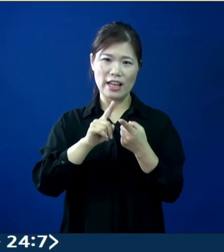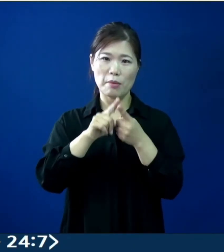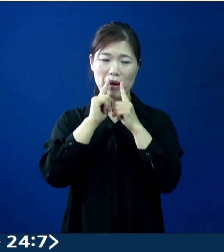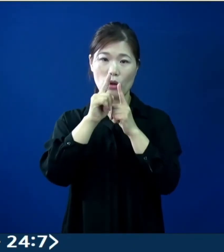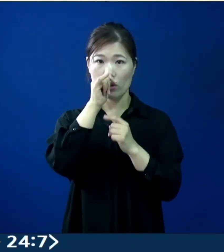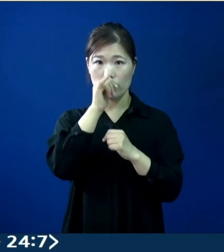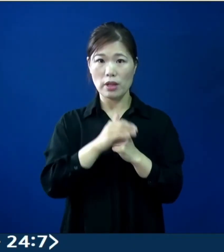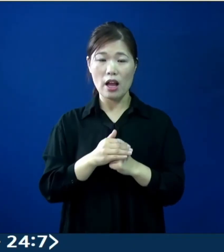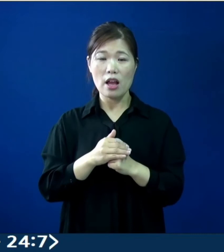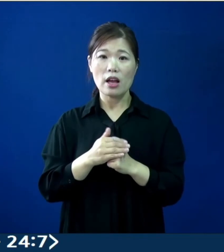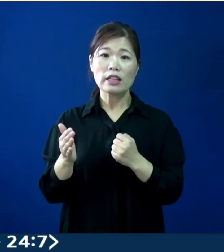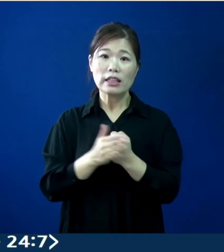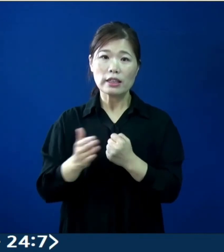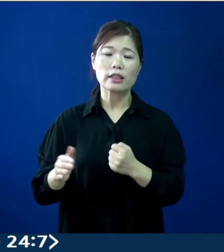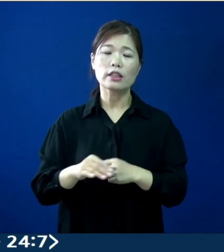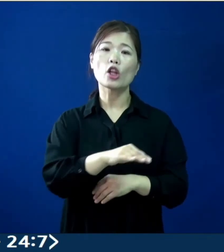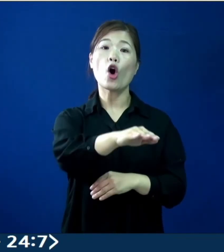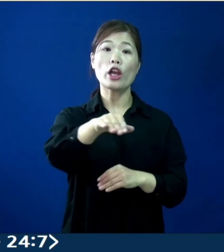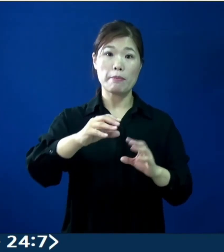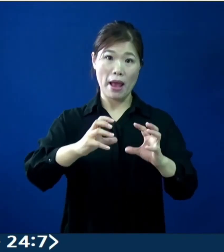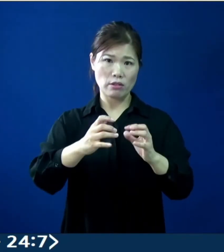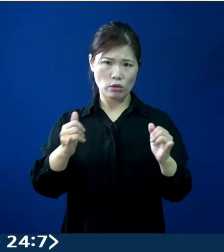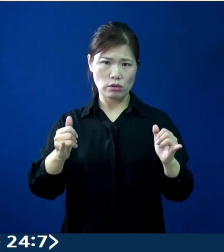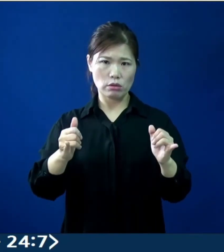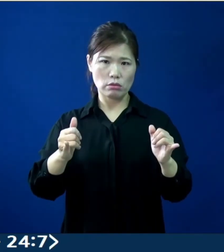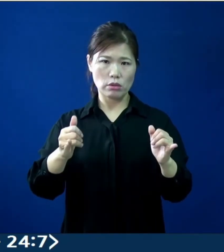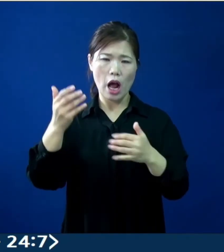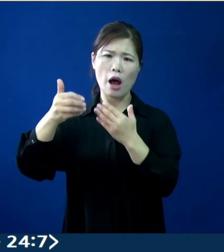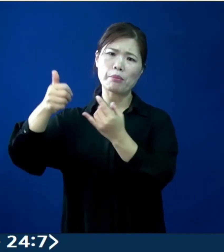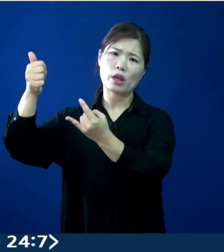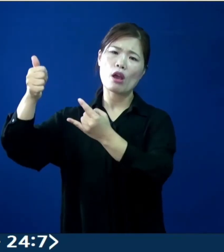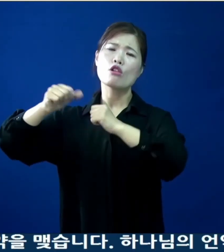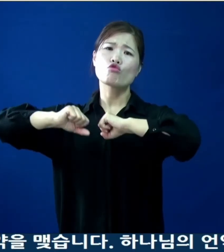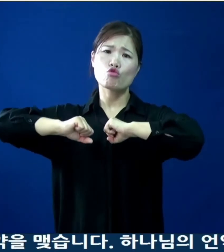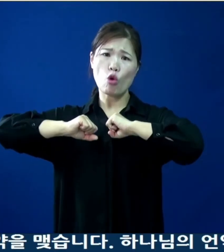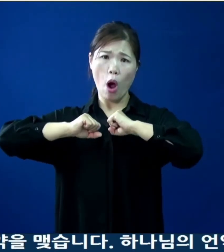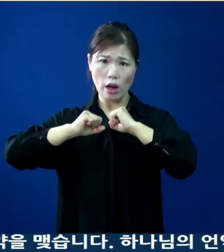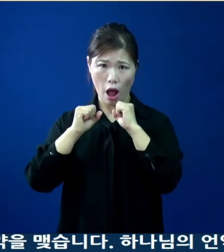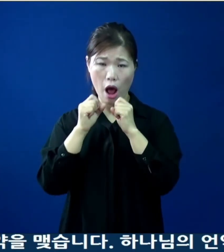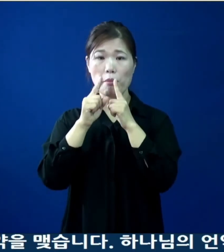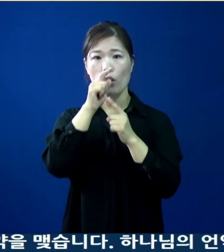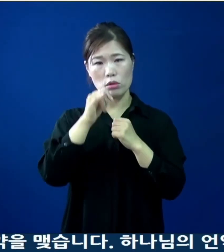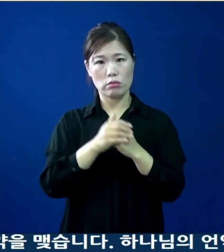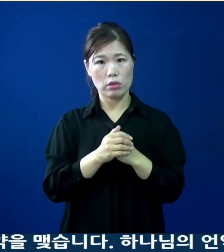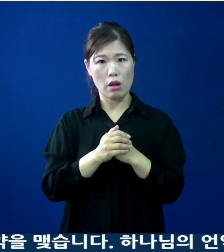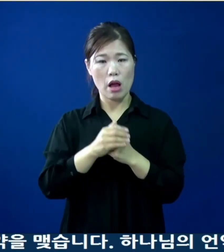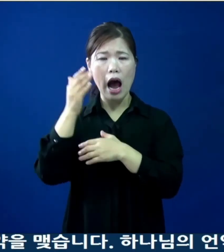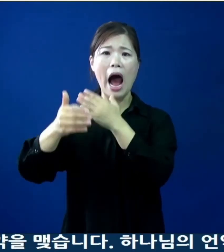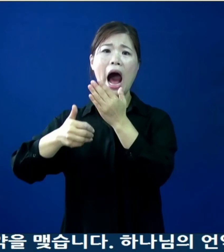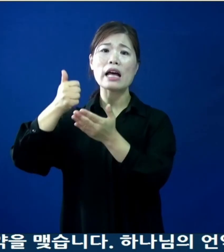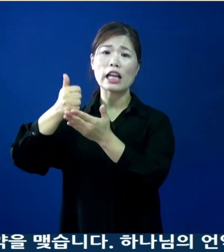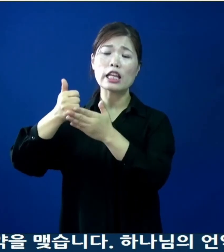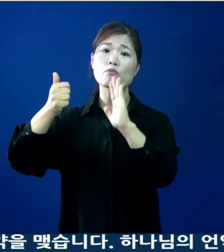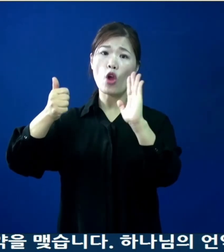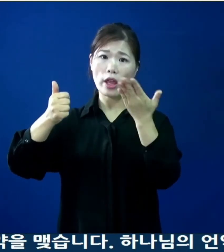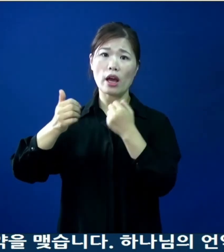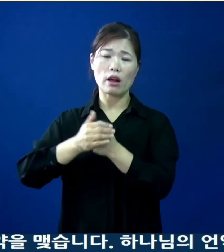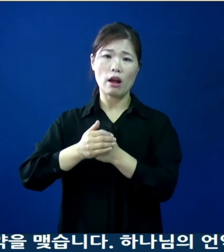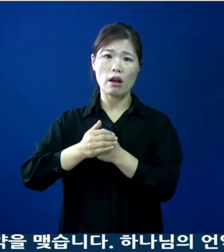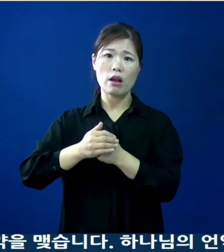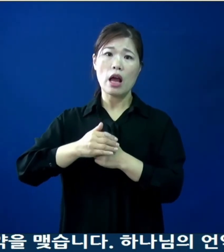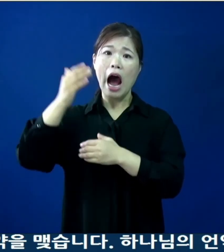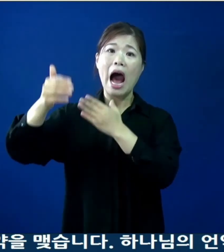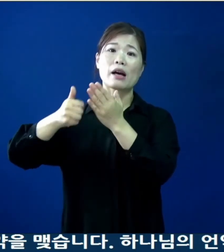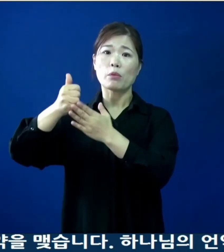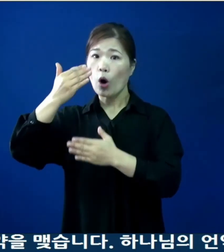그러니 너희는 순종하라. 하나님을 하나님 되게 하라. 내가 거룩하니 너희도